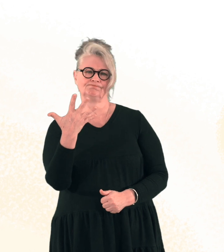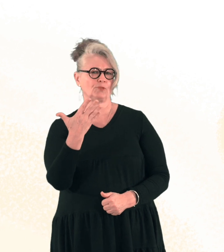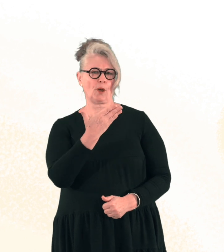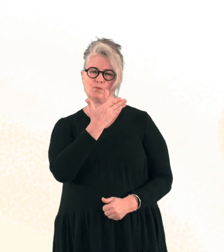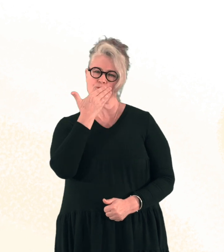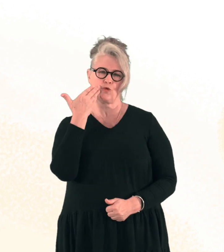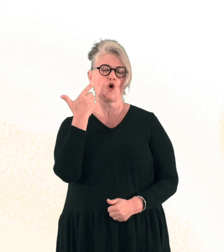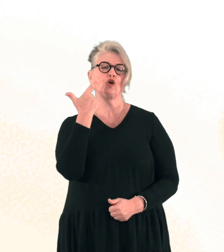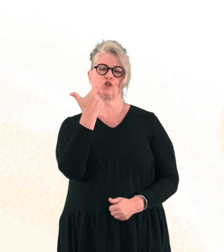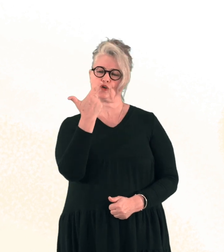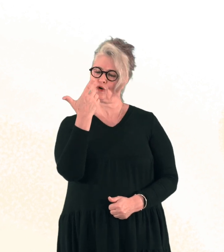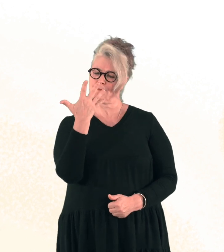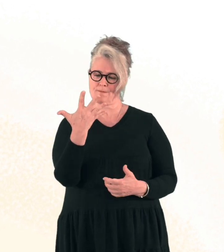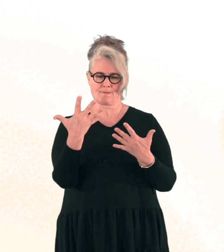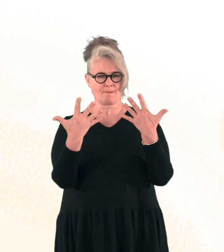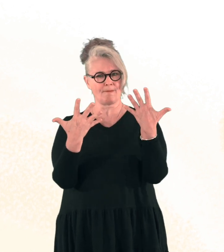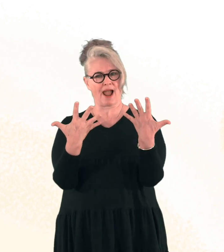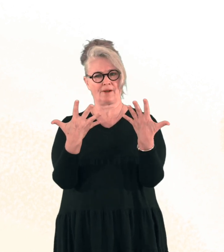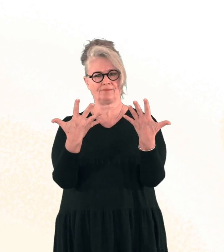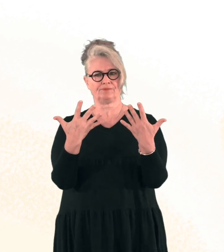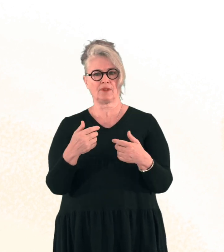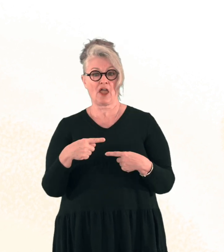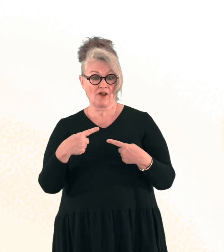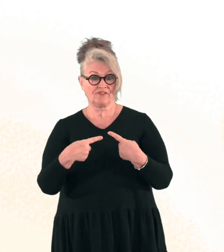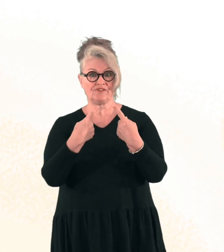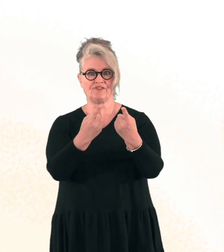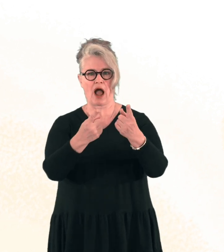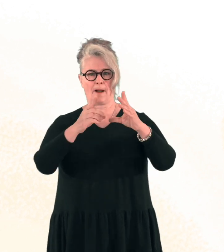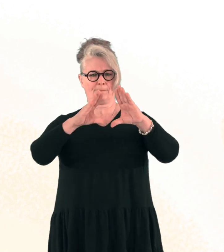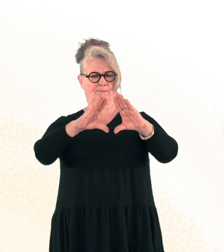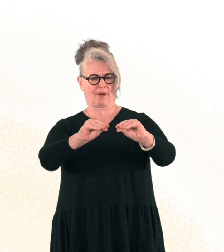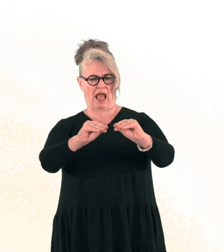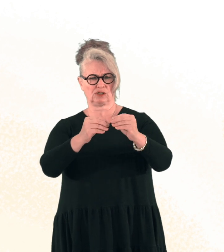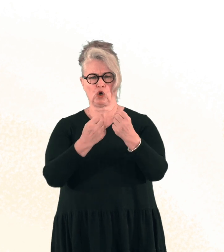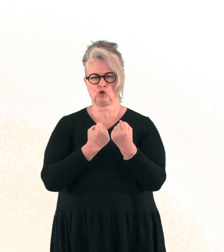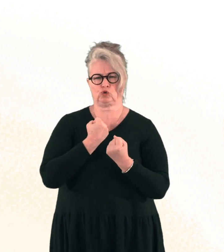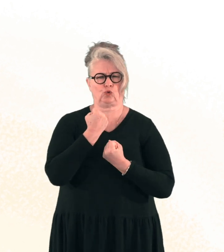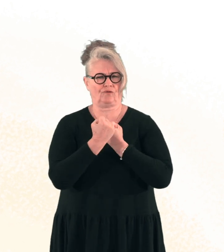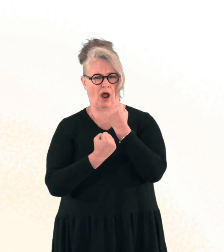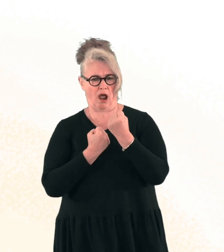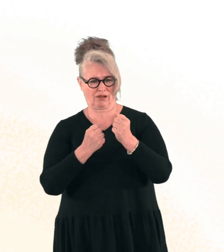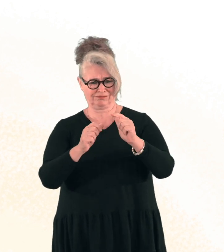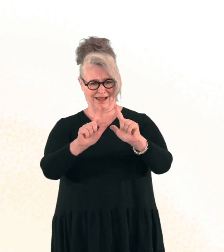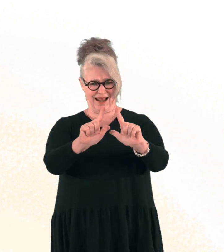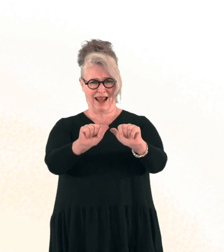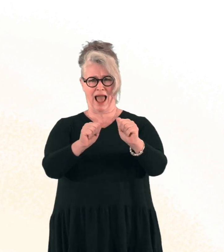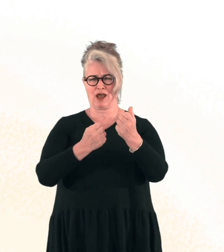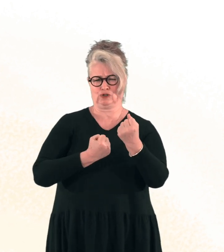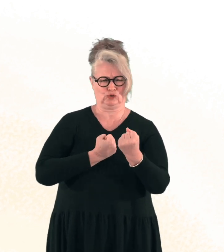main c'est mieux que de garder tes deux mains et d'aller dans le lieu de souffrance là où la souffrance